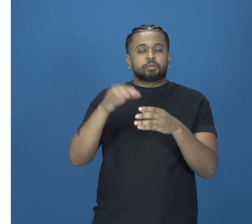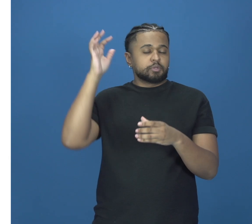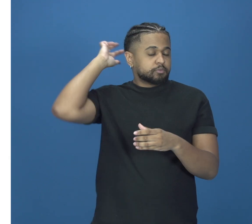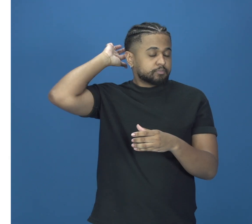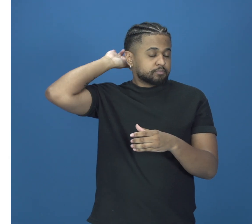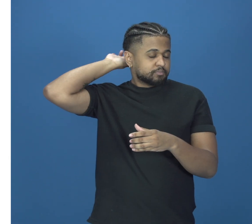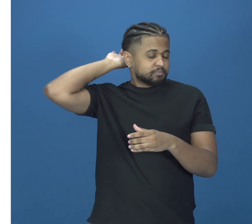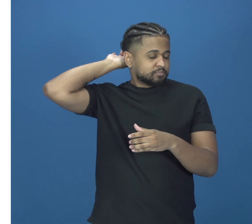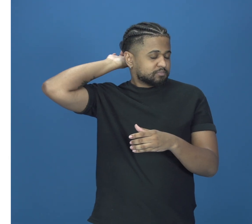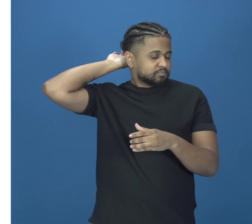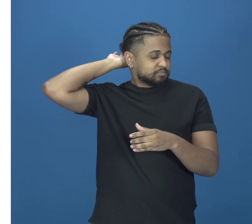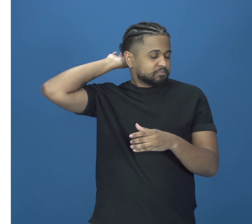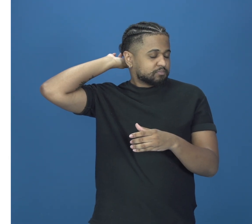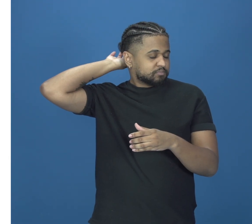unidade.